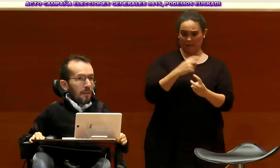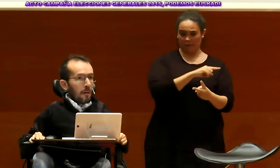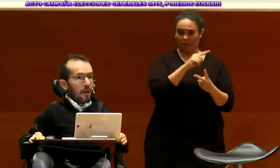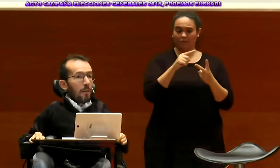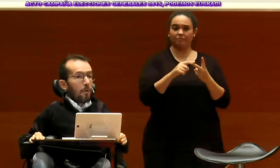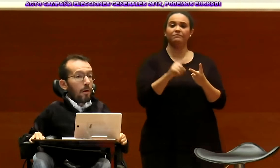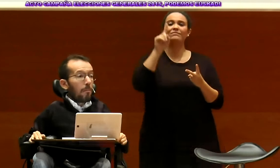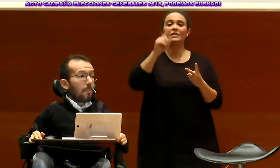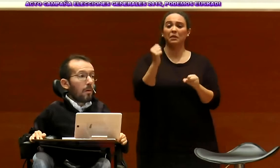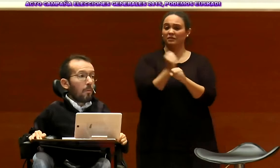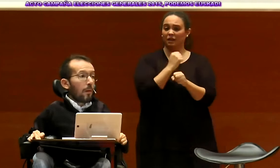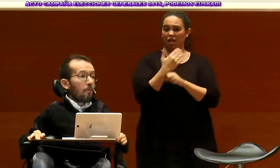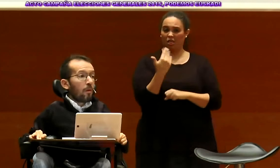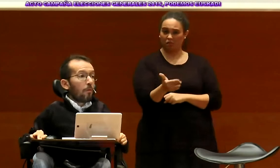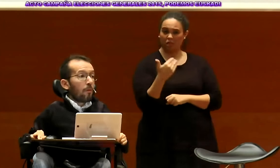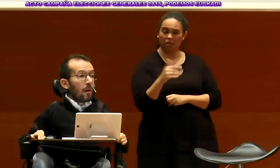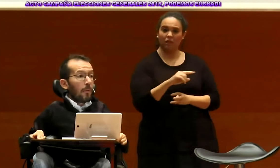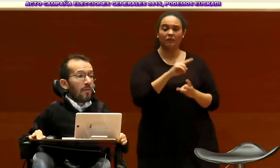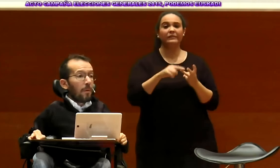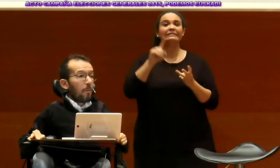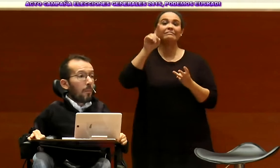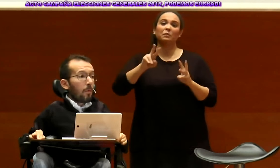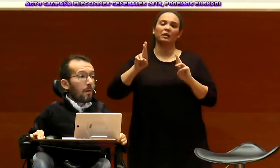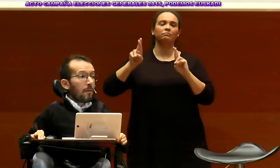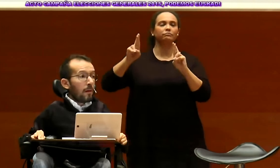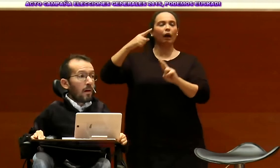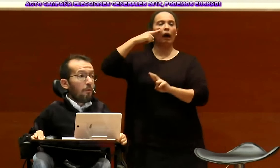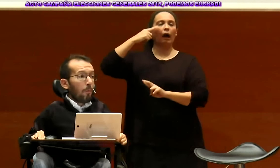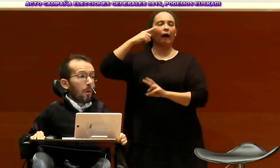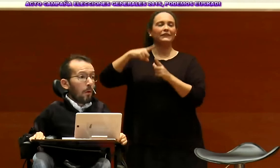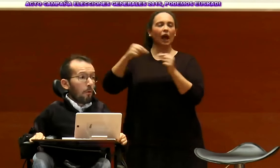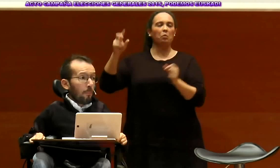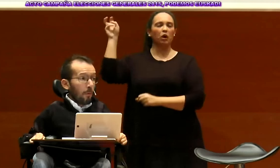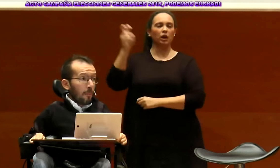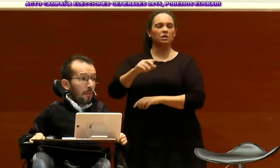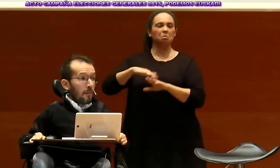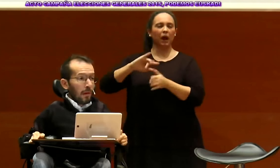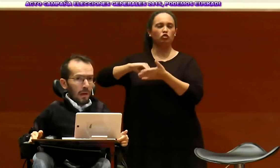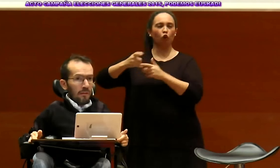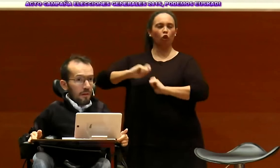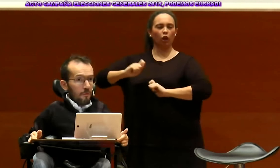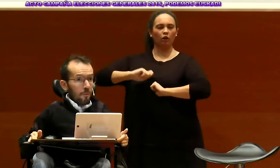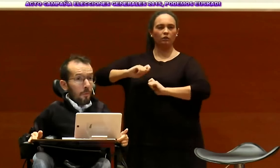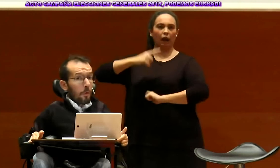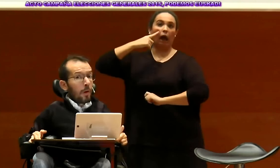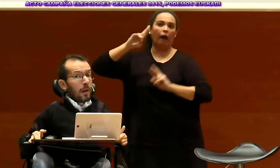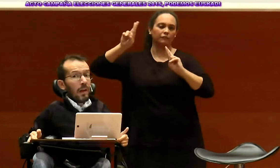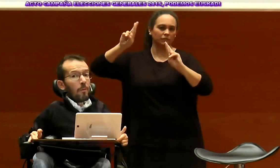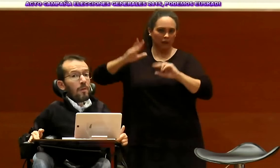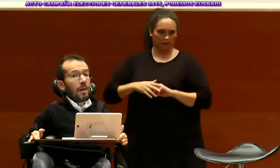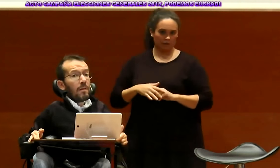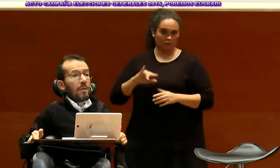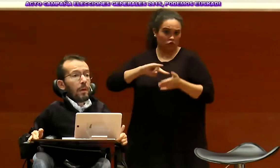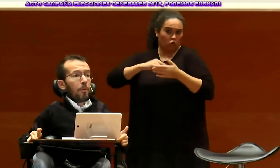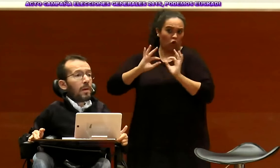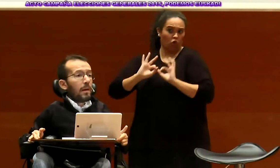precariedad laboral y cruzar los dedos a ver si viene un japonés a solucionar los problemas. Esa es su solución. La